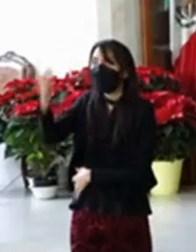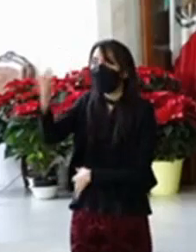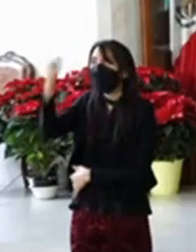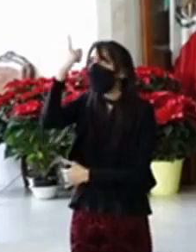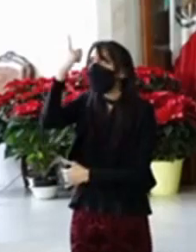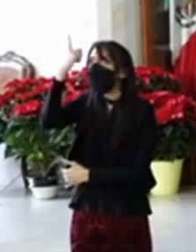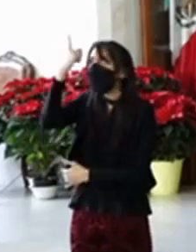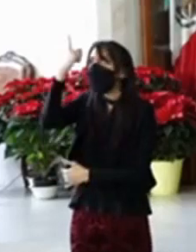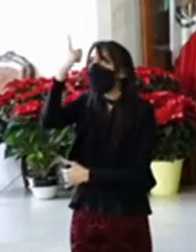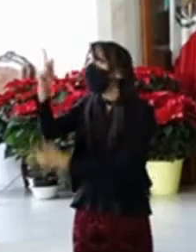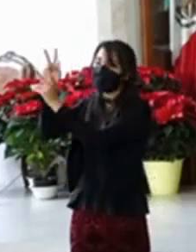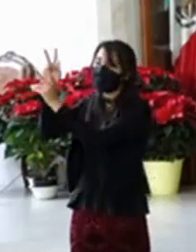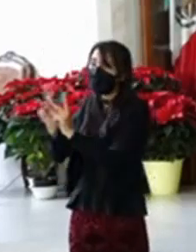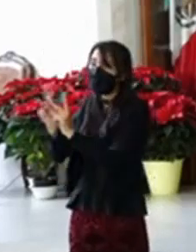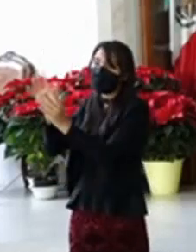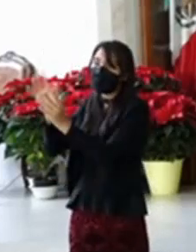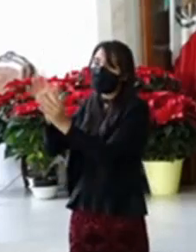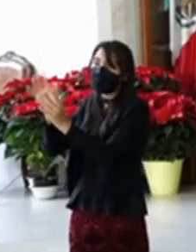Dios Padre.